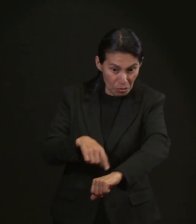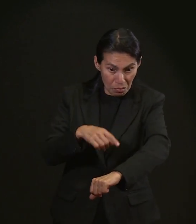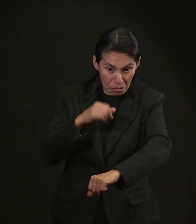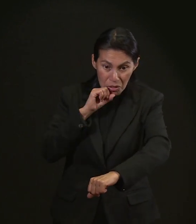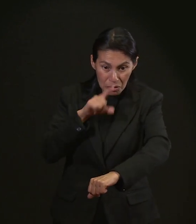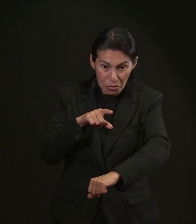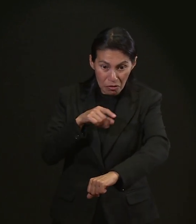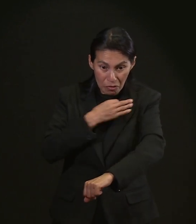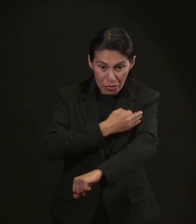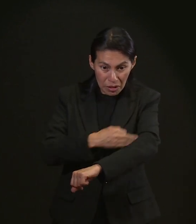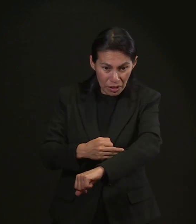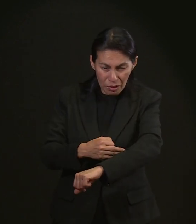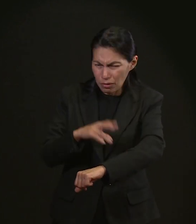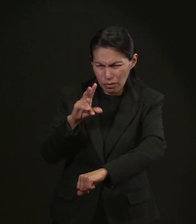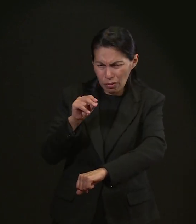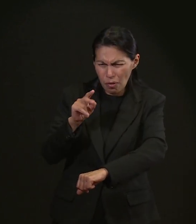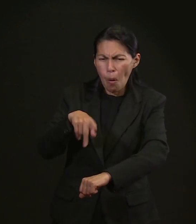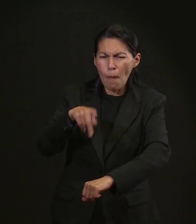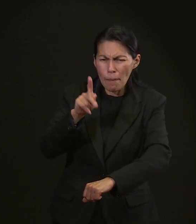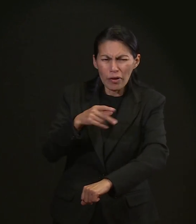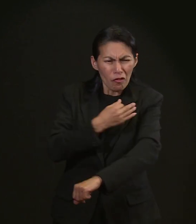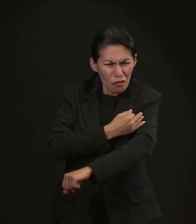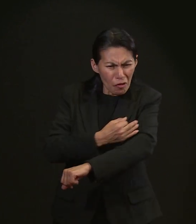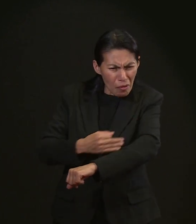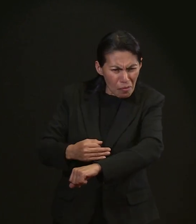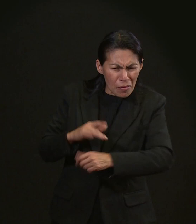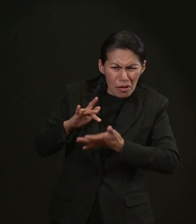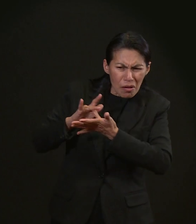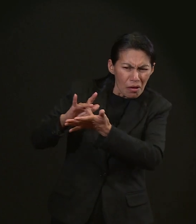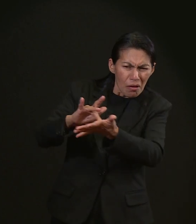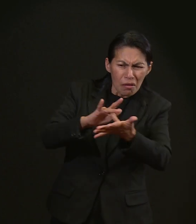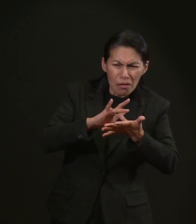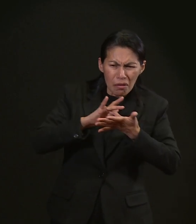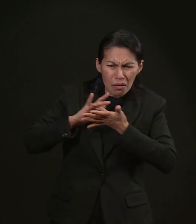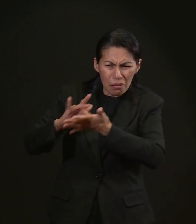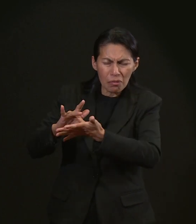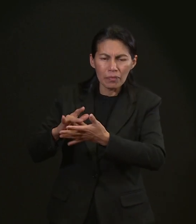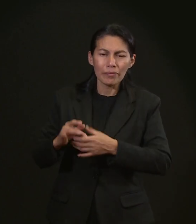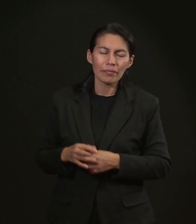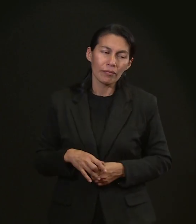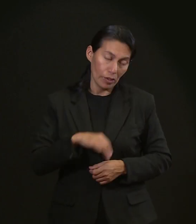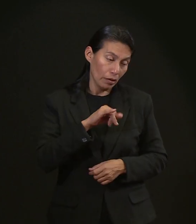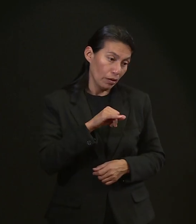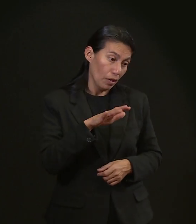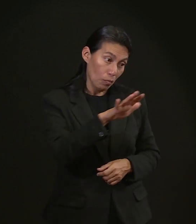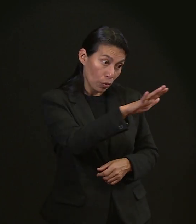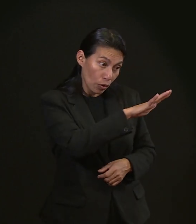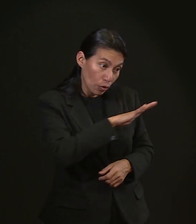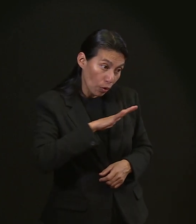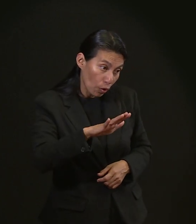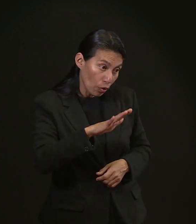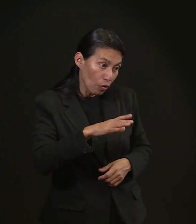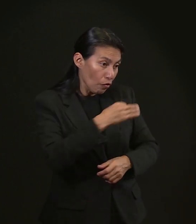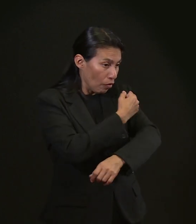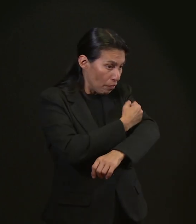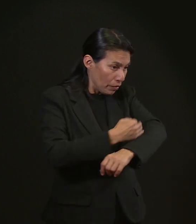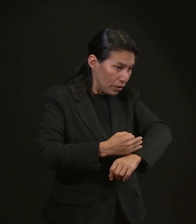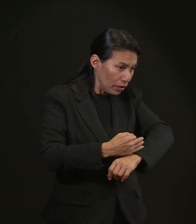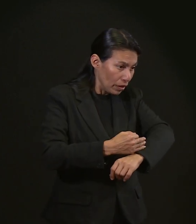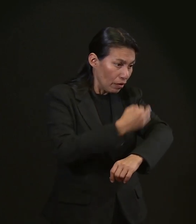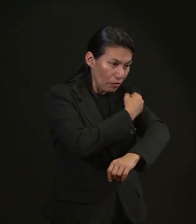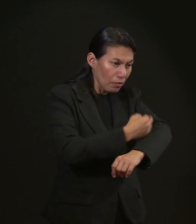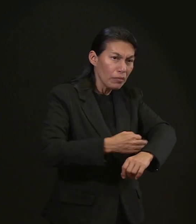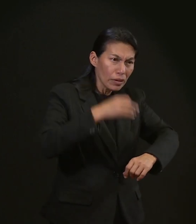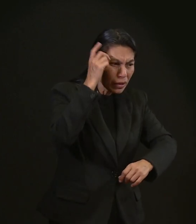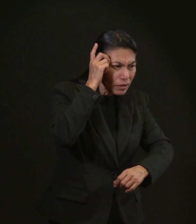que tienes otra familia que te apoya sí porque somos una familia somos una familia